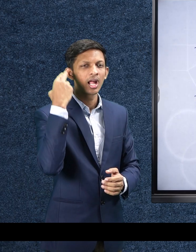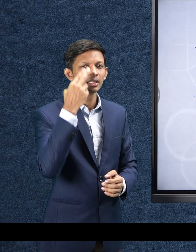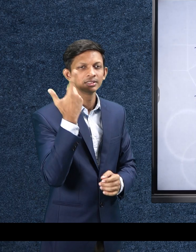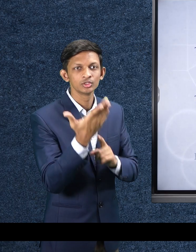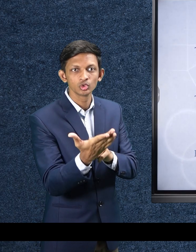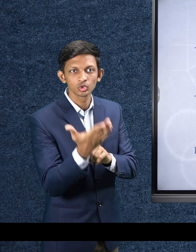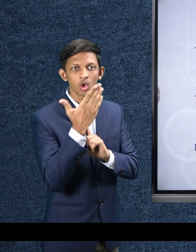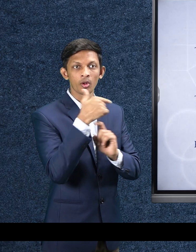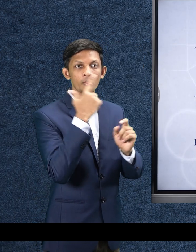म्हणून सिद्ध झाले.